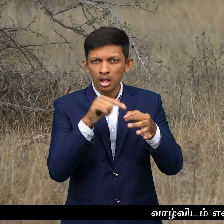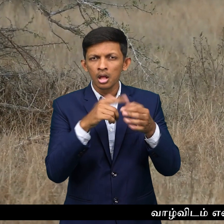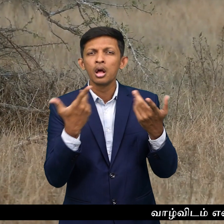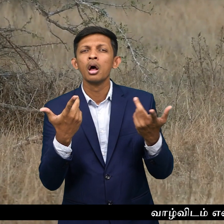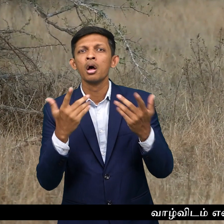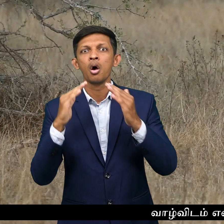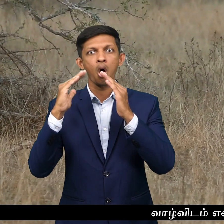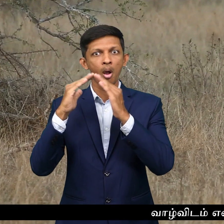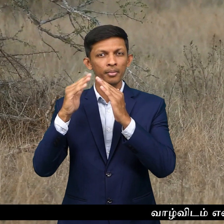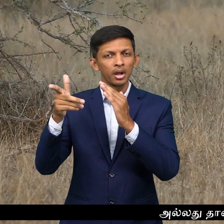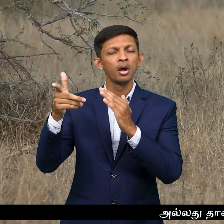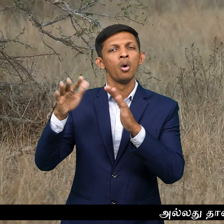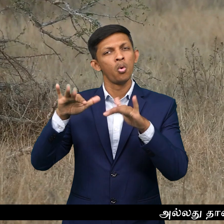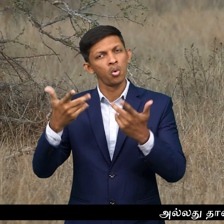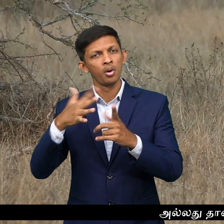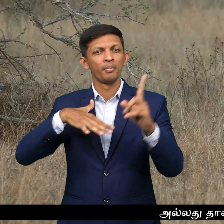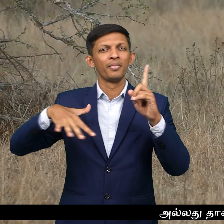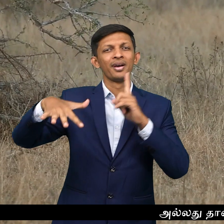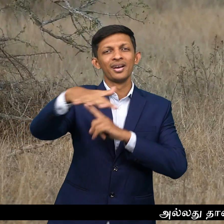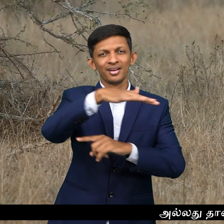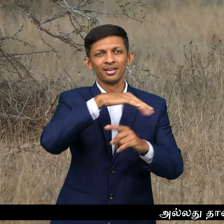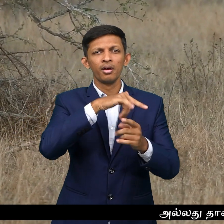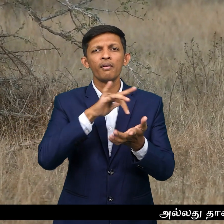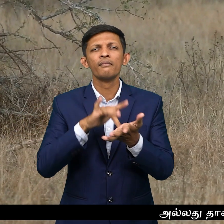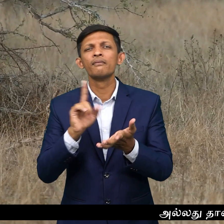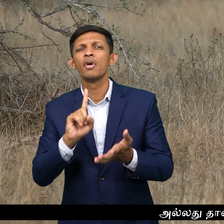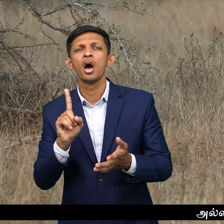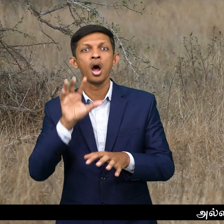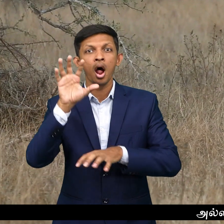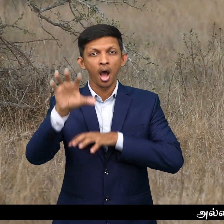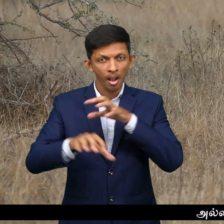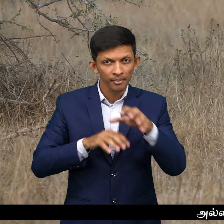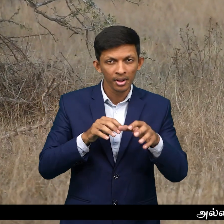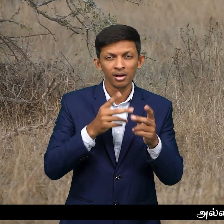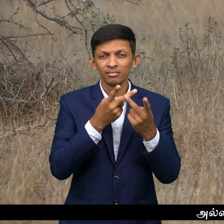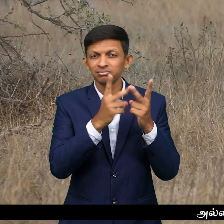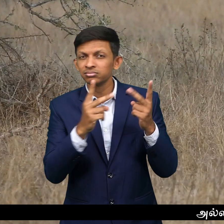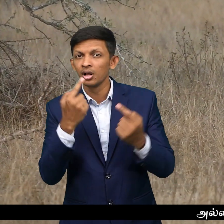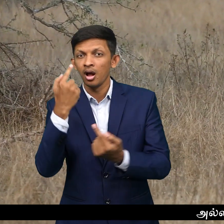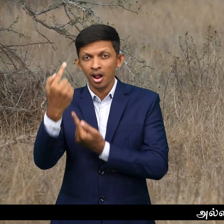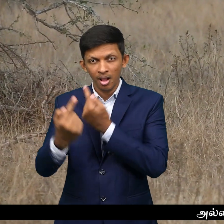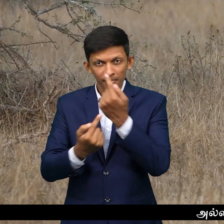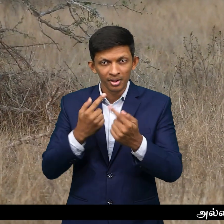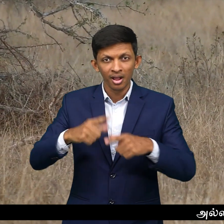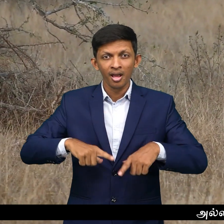வாழ்விடம் என்பது ஒரு விலங்கு அல்லது தாவரம் வாழும் வீடு அல்லது சூழல்.